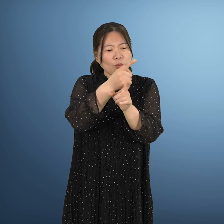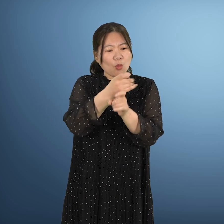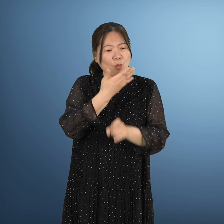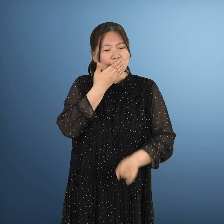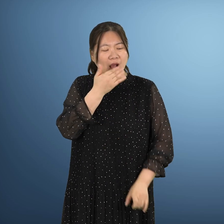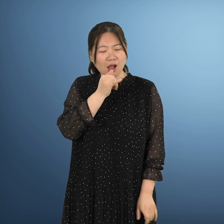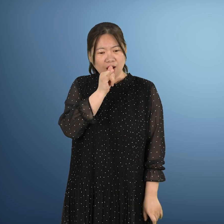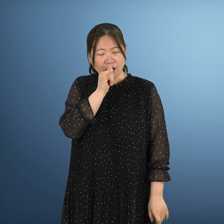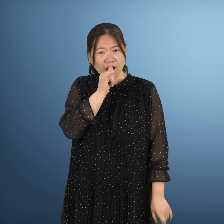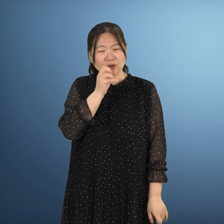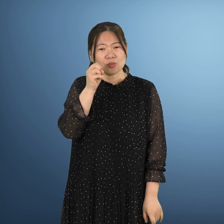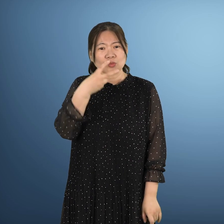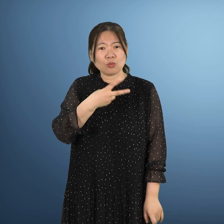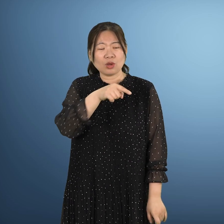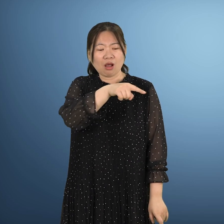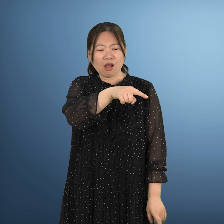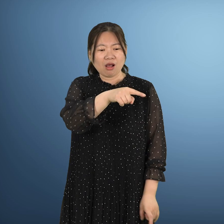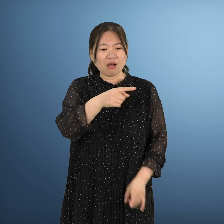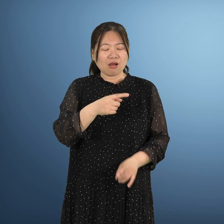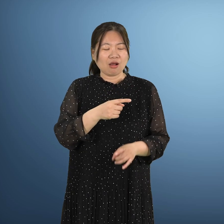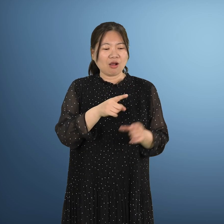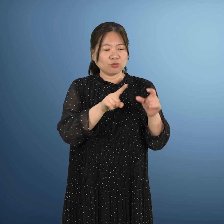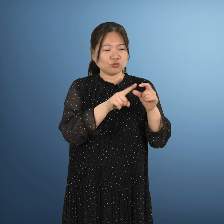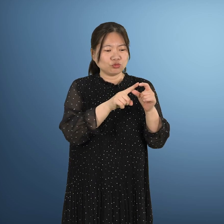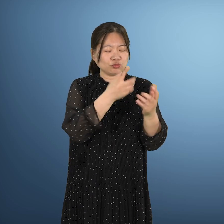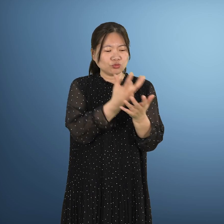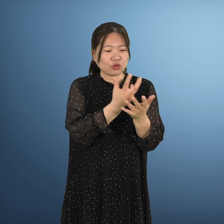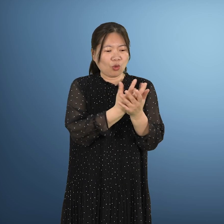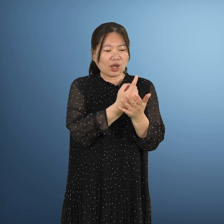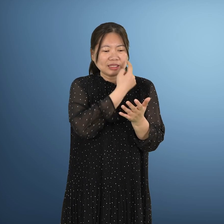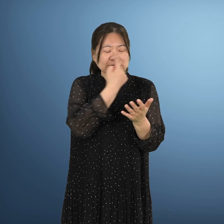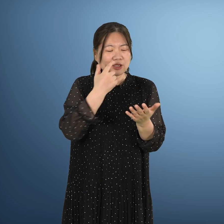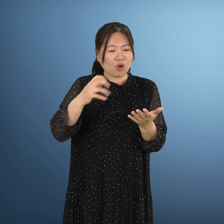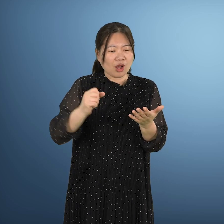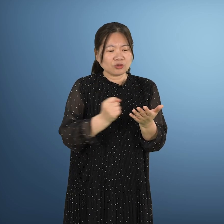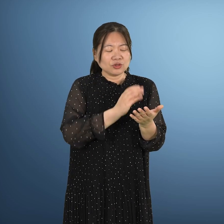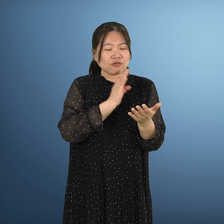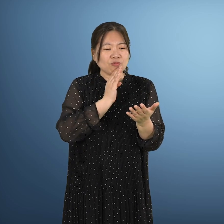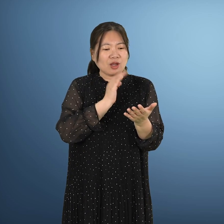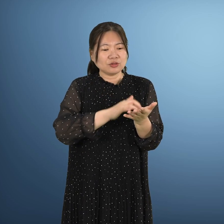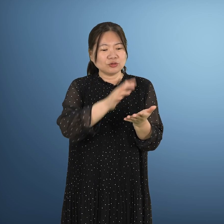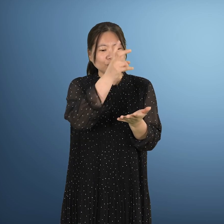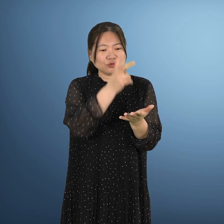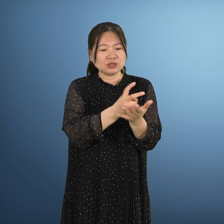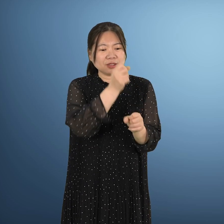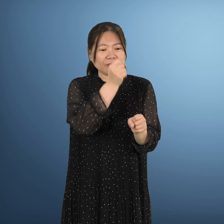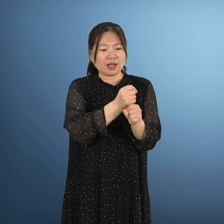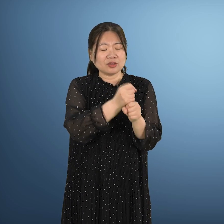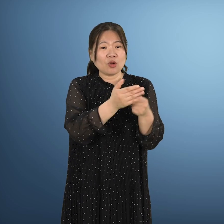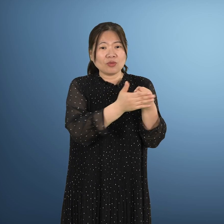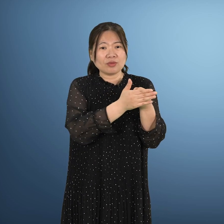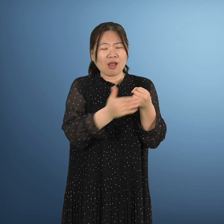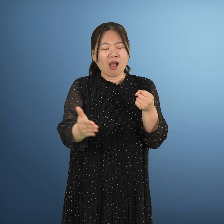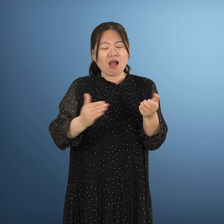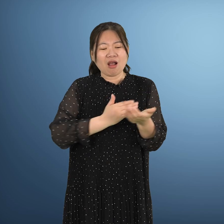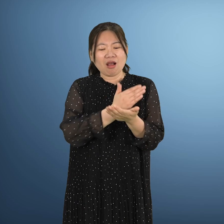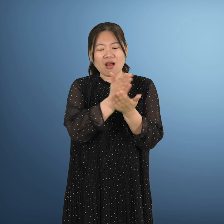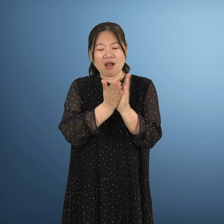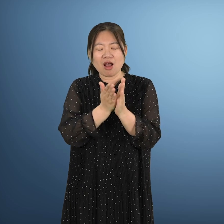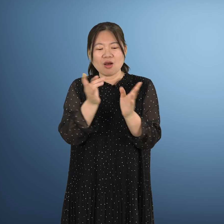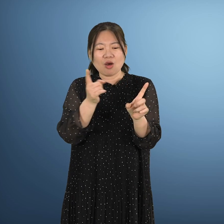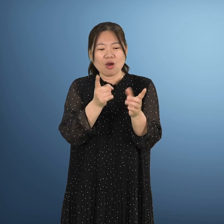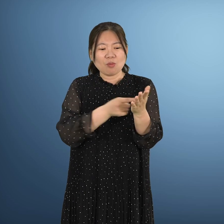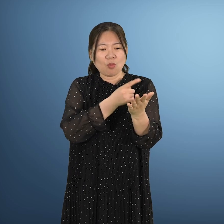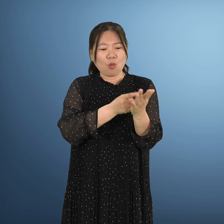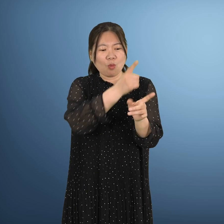있으며, 이 원문을 근거로 수많은 규칙들을 만들어서 다양한